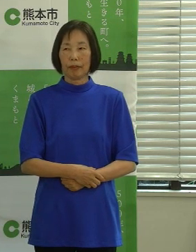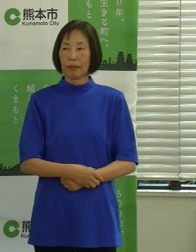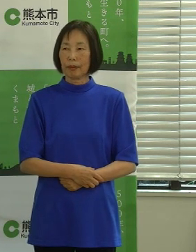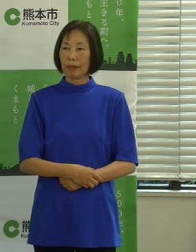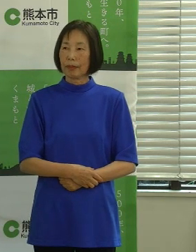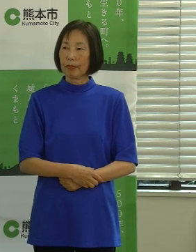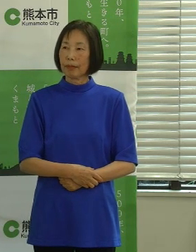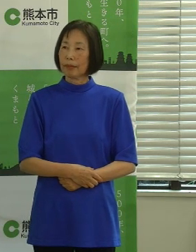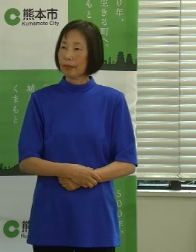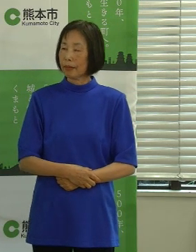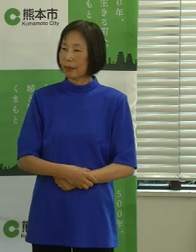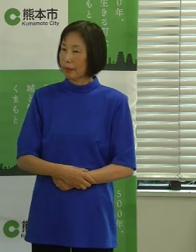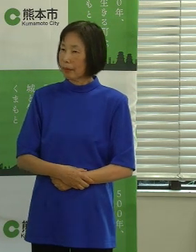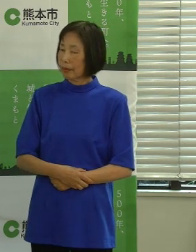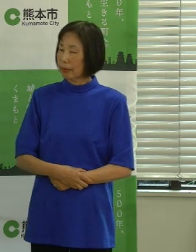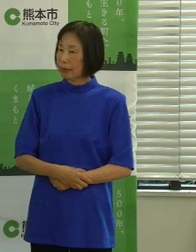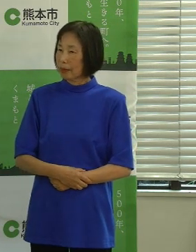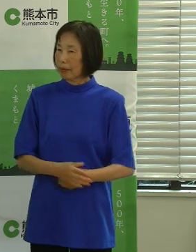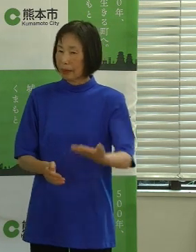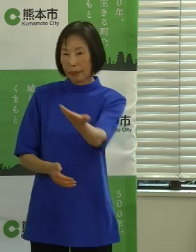よろしいですかね。はい、じゃあどうぞ。